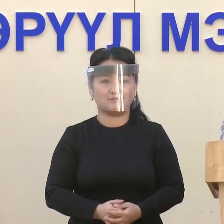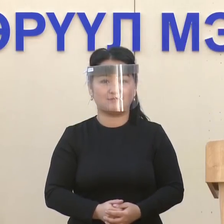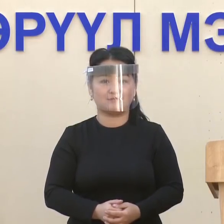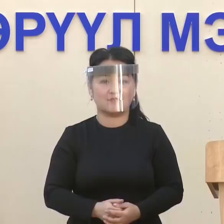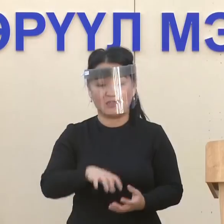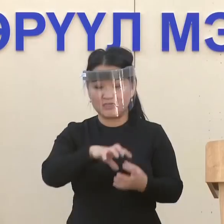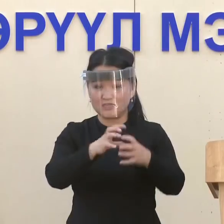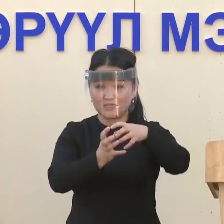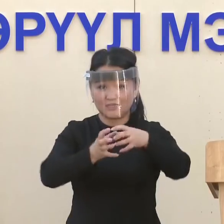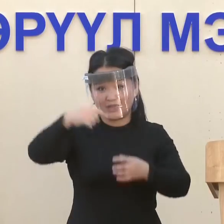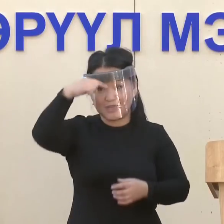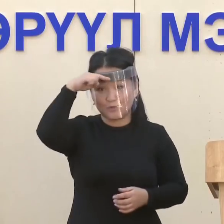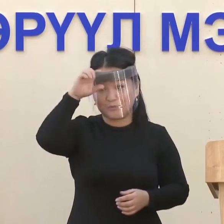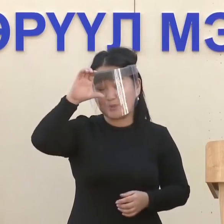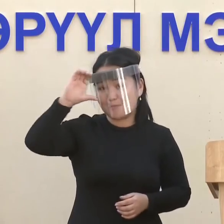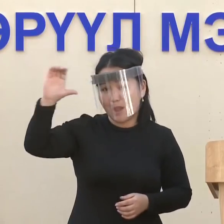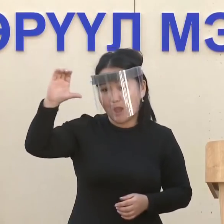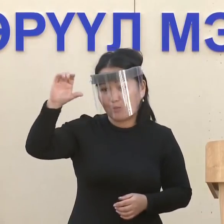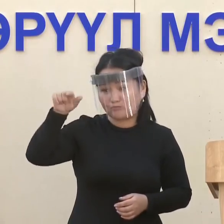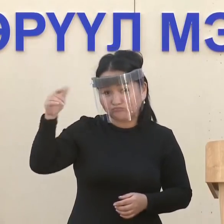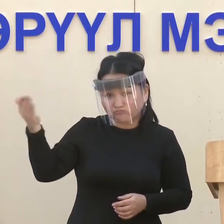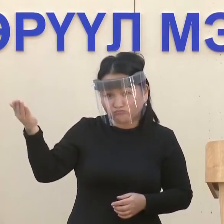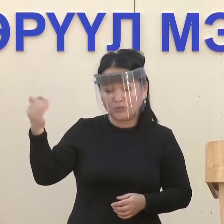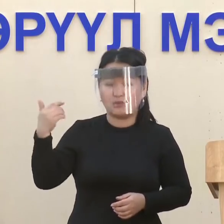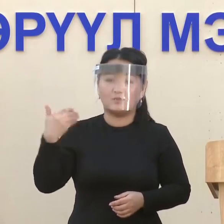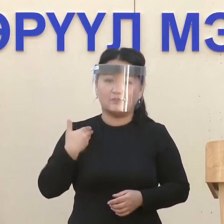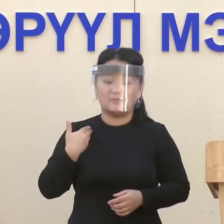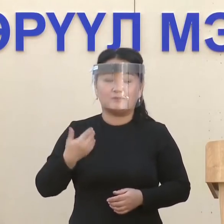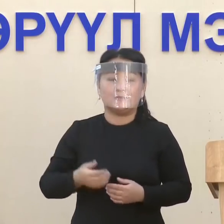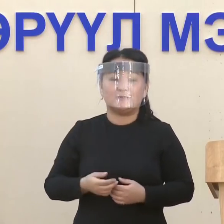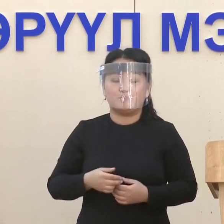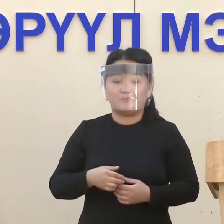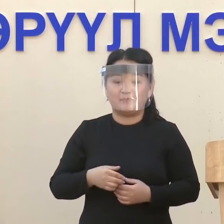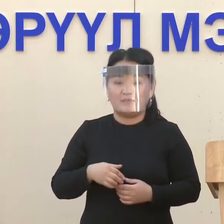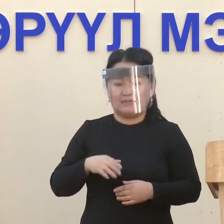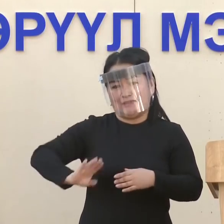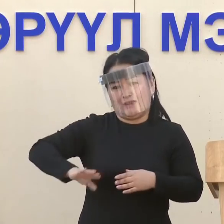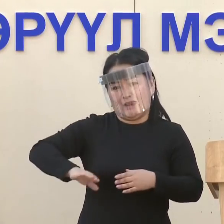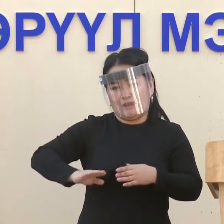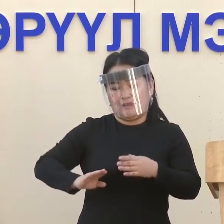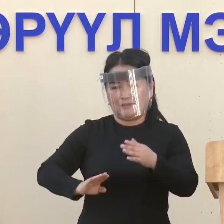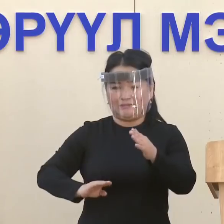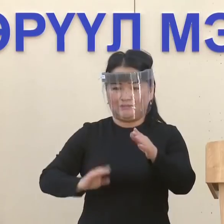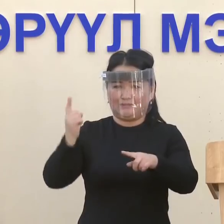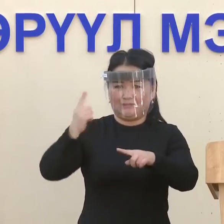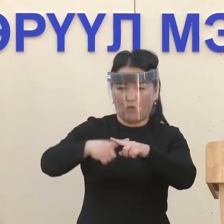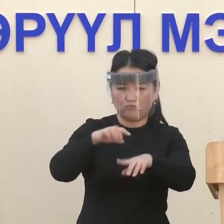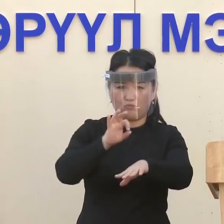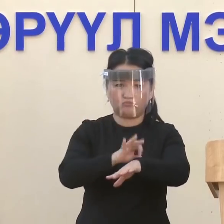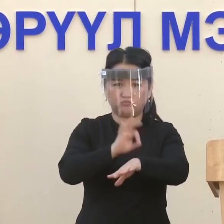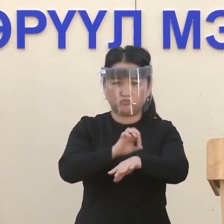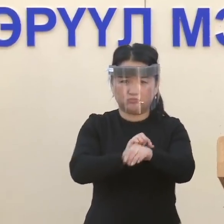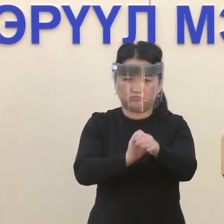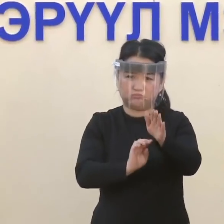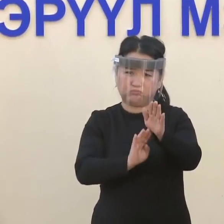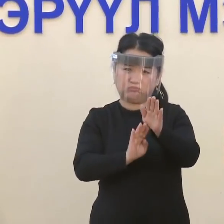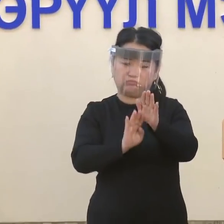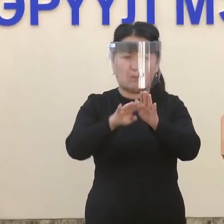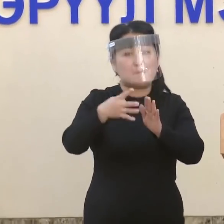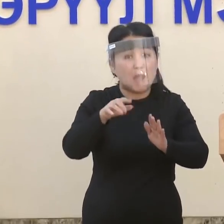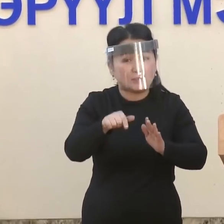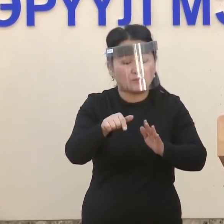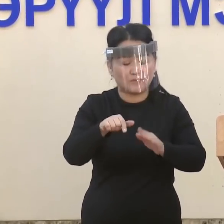За дэлхийн эрүүл мэндийн байгууллагын зүгээс одоо дараагийн энэ оргил их дэгдэлтэнд өртөх бүс нутаг бол